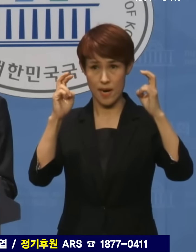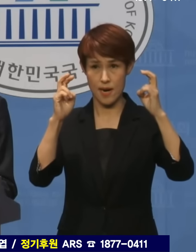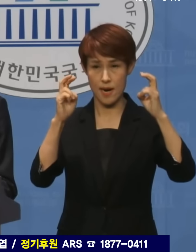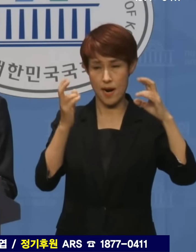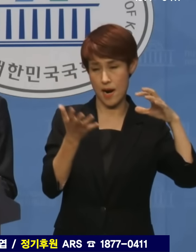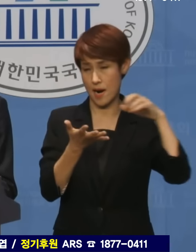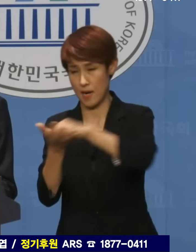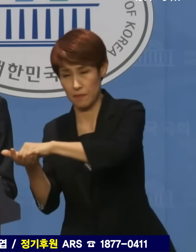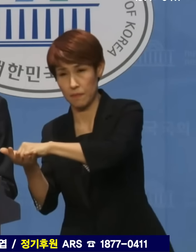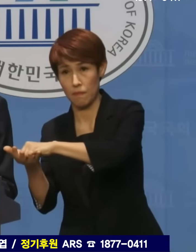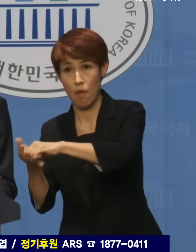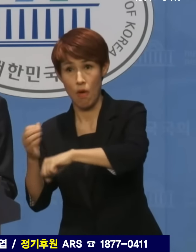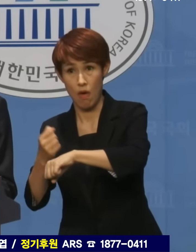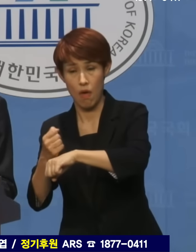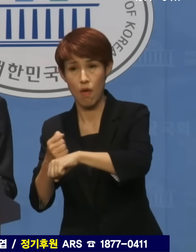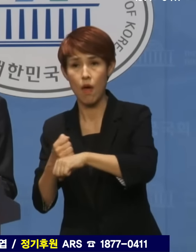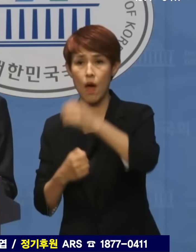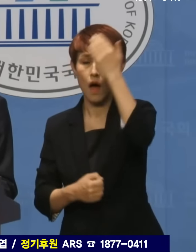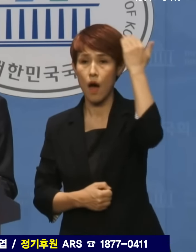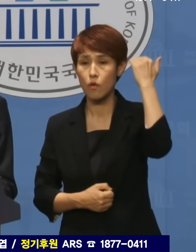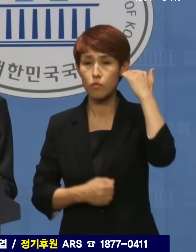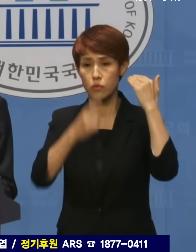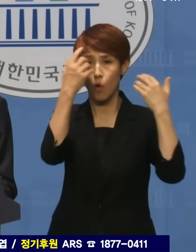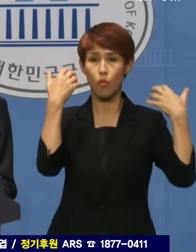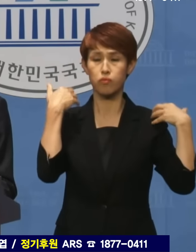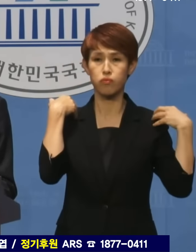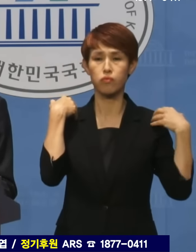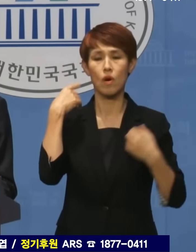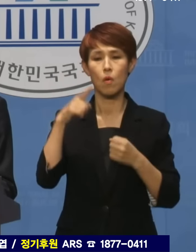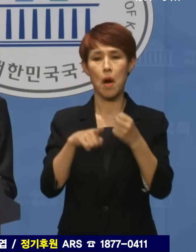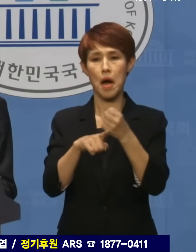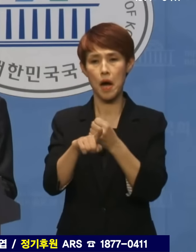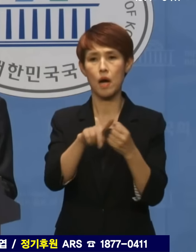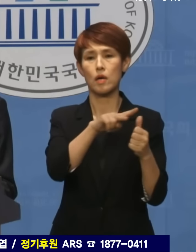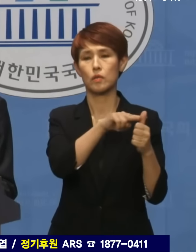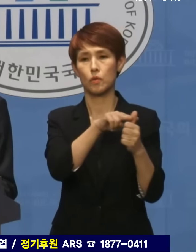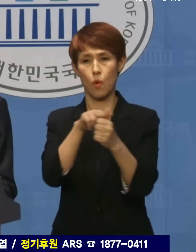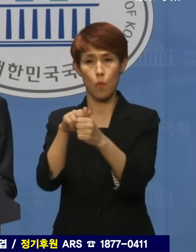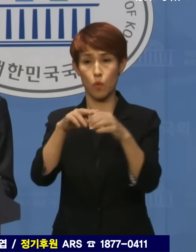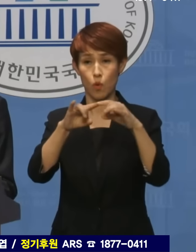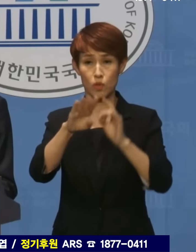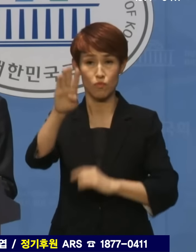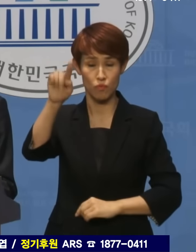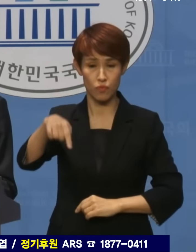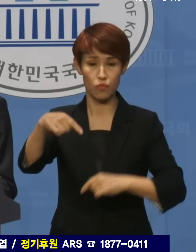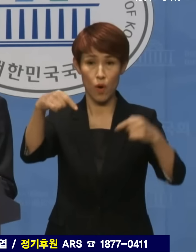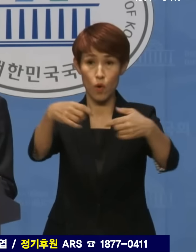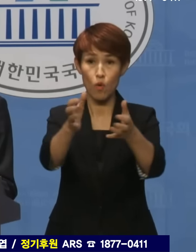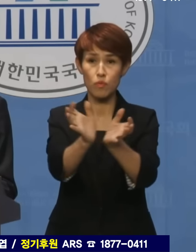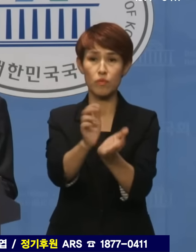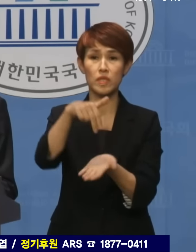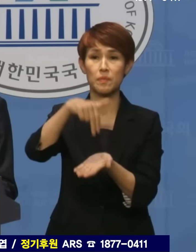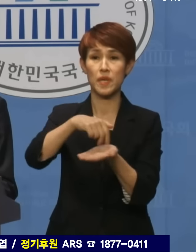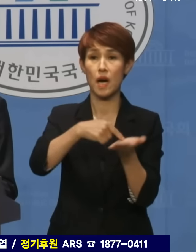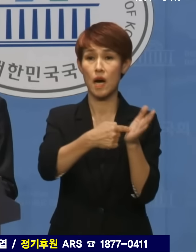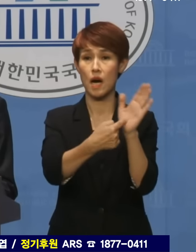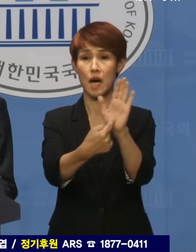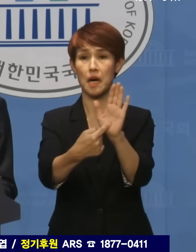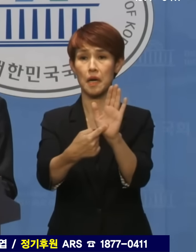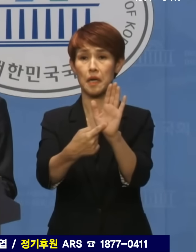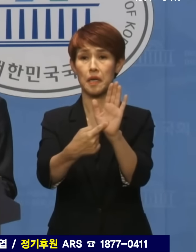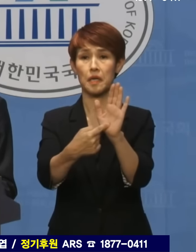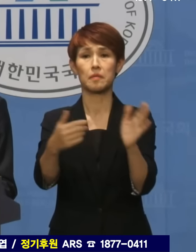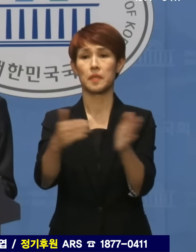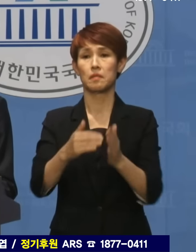집어삼키려고 하는데 우리 정부는 과학 기술 정보통신부와 외교부의 입장문 발표가